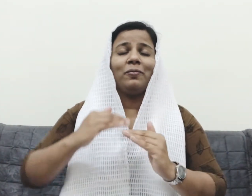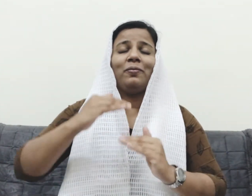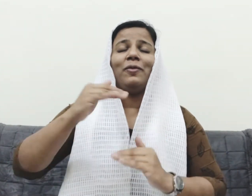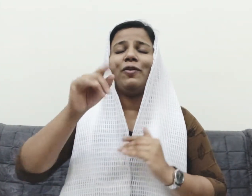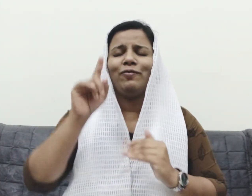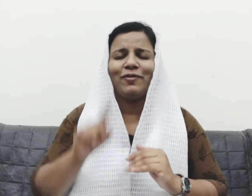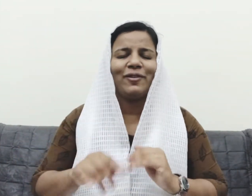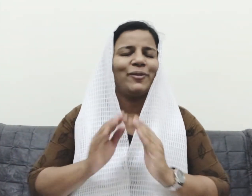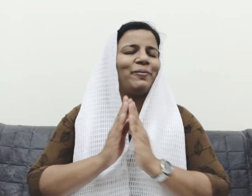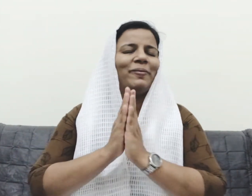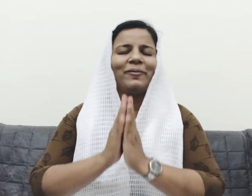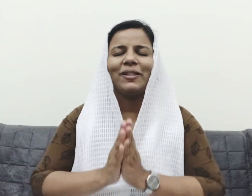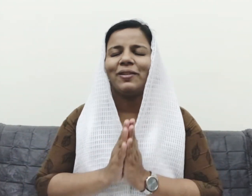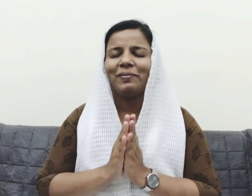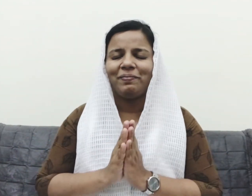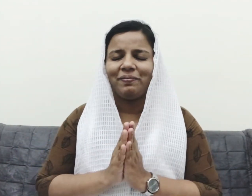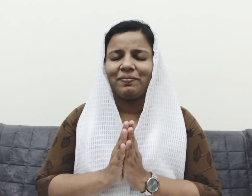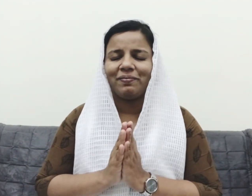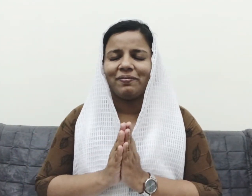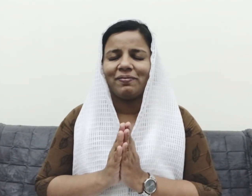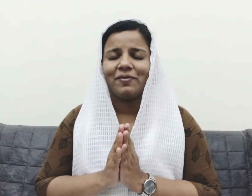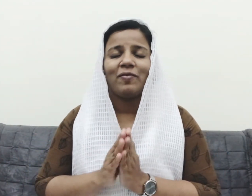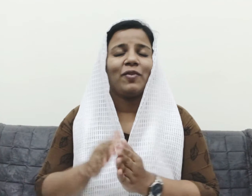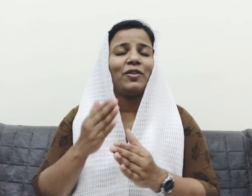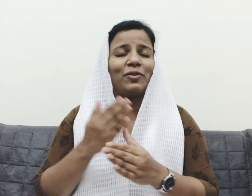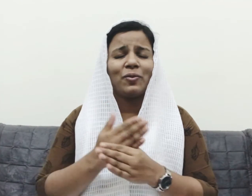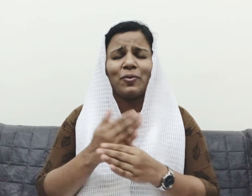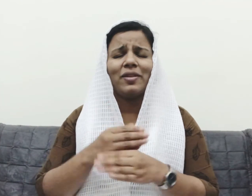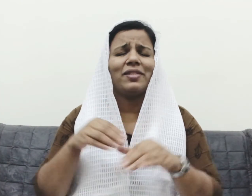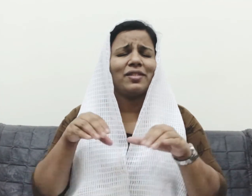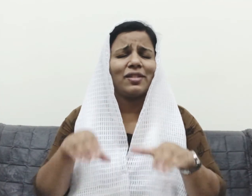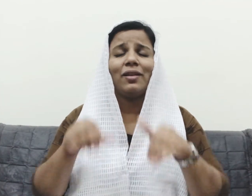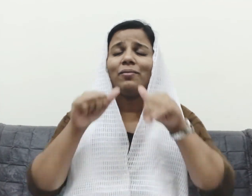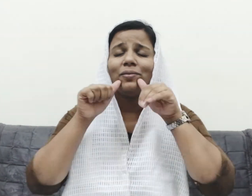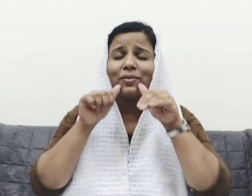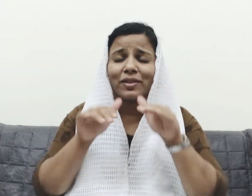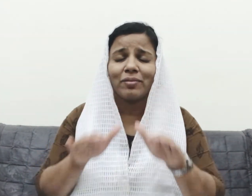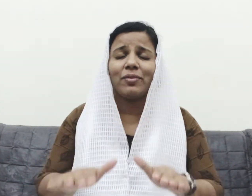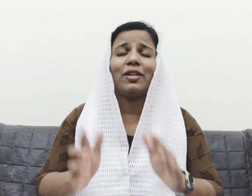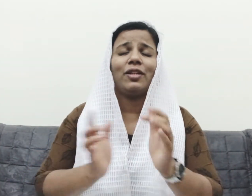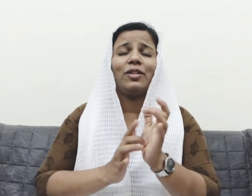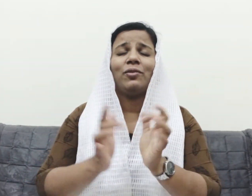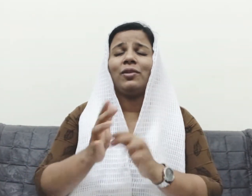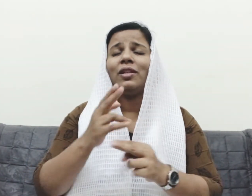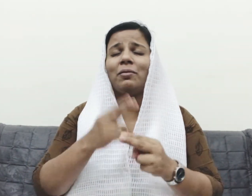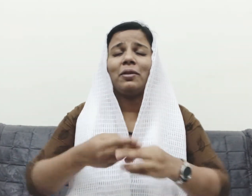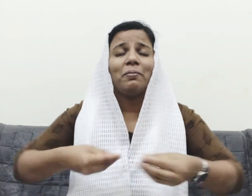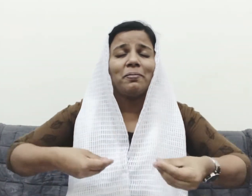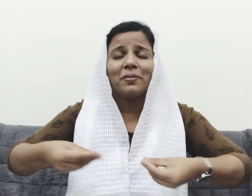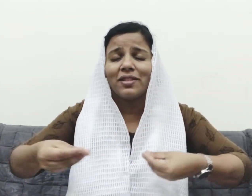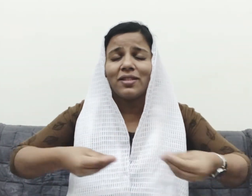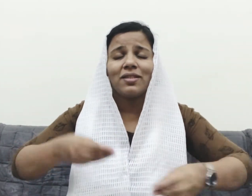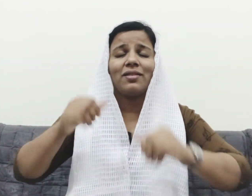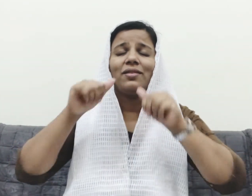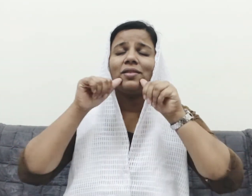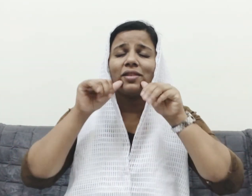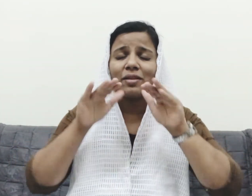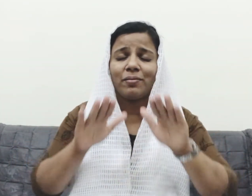വർദ്ധിച്ചു വരട്ടെ എന്ന് പ്രാർത്ഥിക്കുന്നു. കഥാവേ, ആമേൻ. ഇവരുടെ ജോലിസ്ഥലങ്ങൾ അനുഗ്രഹിക്കപ്പെടട്ടെ യേശു ക്രിസ്തുവിൻ്റെ നാമത്തിൽ. ഇവരുടെ ബിസിനസ്സിൽ ഇവർ അനുഗ്രഹിക്കപ്പെടട്ടെ,